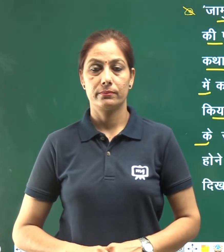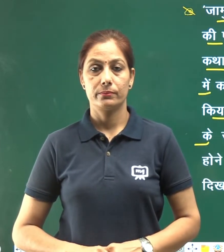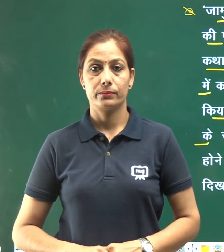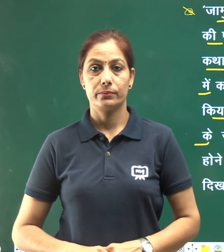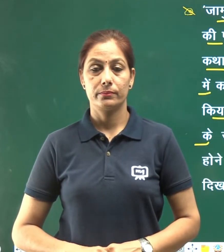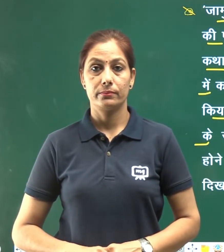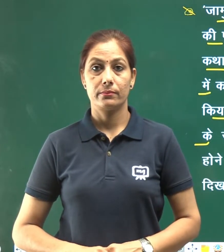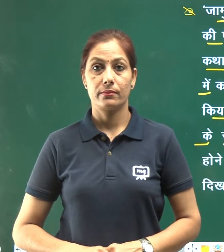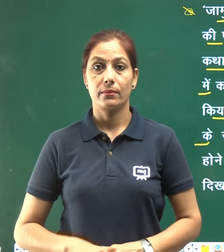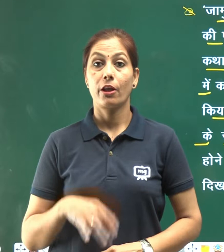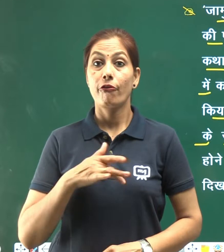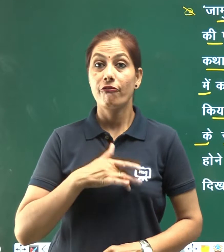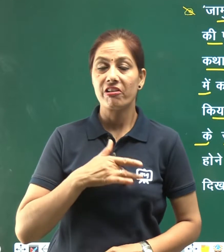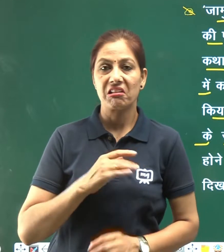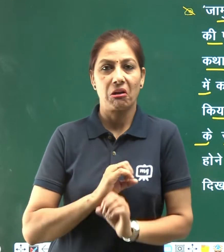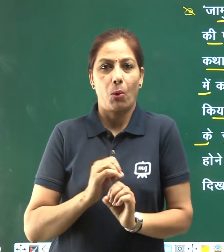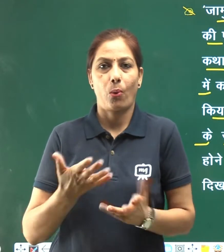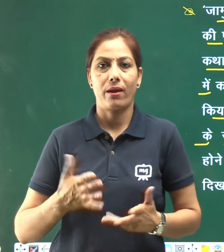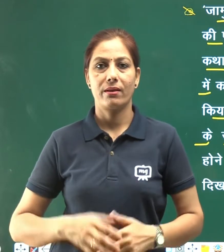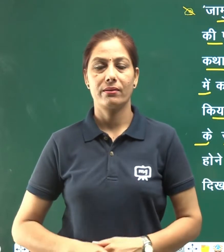संवेदन शून्य,